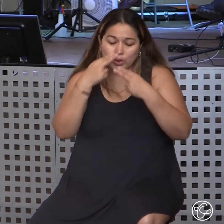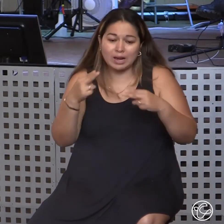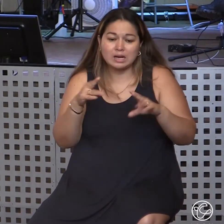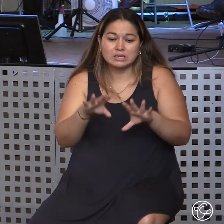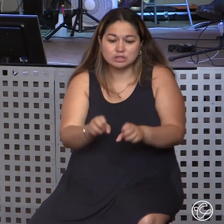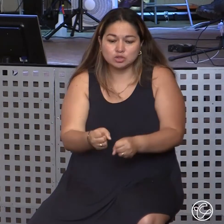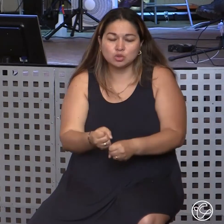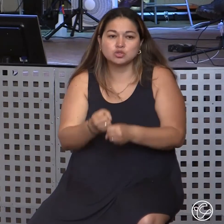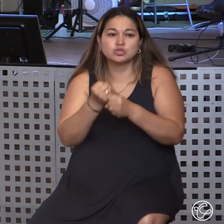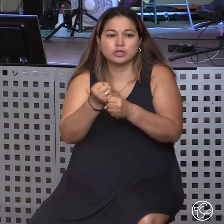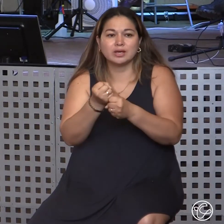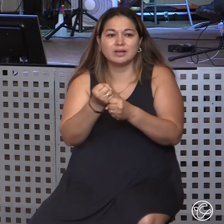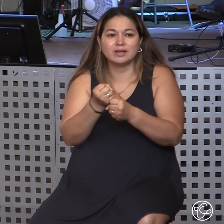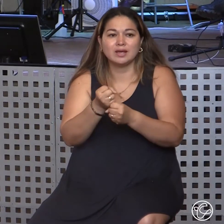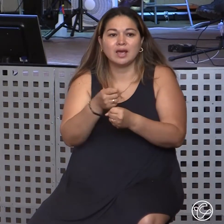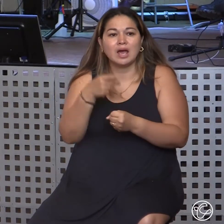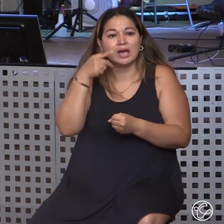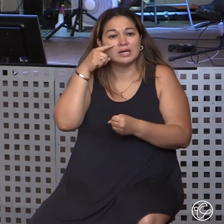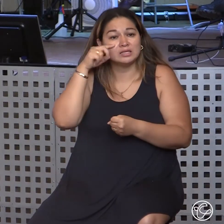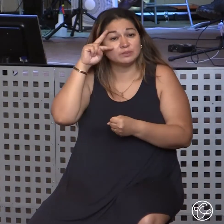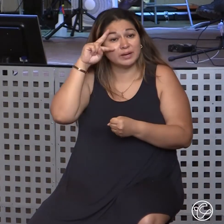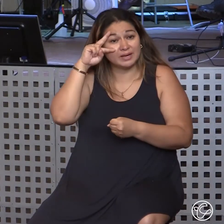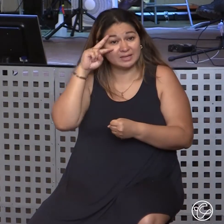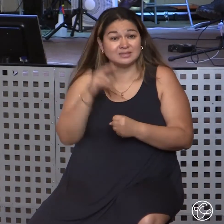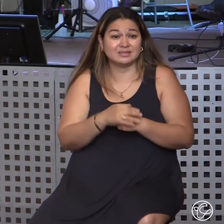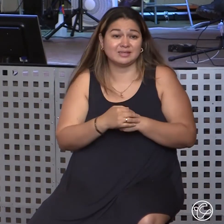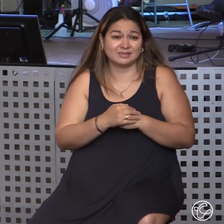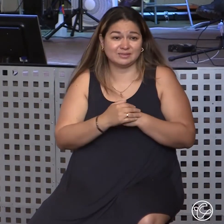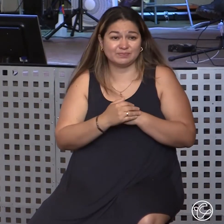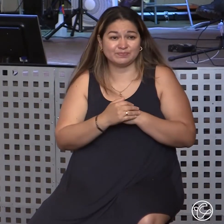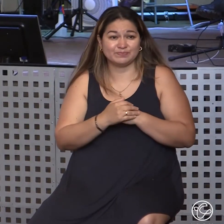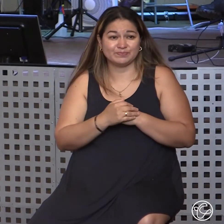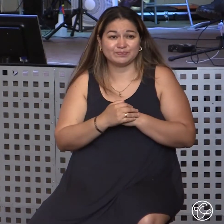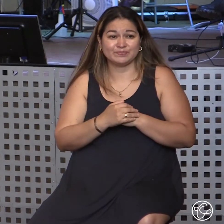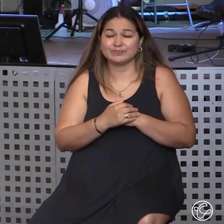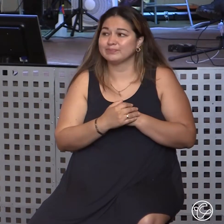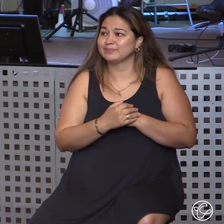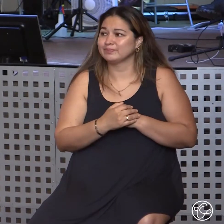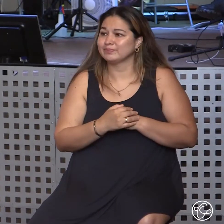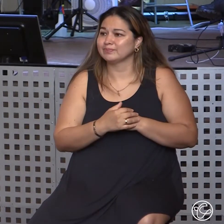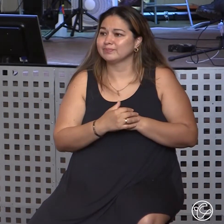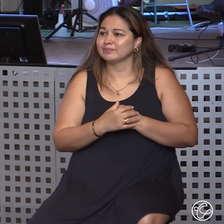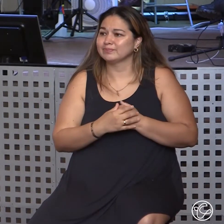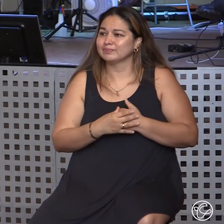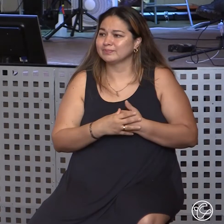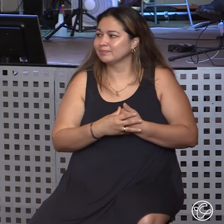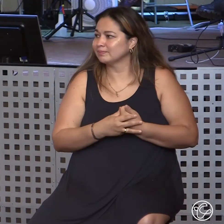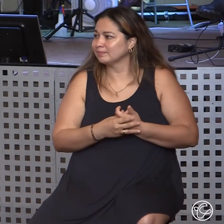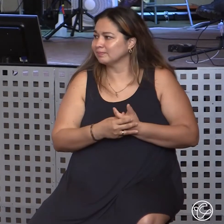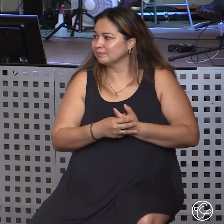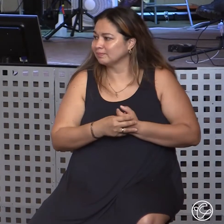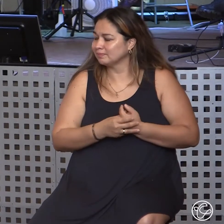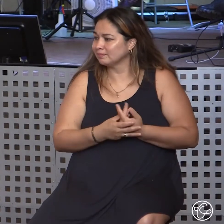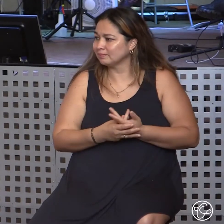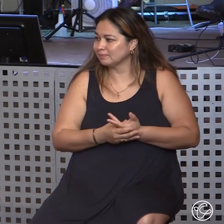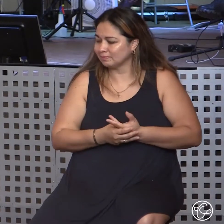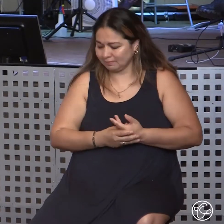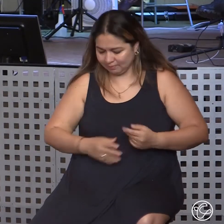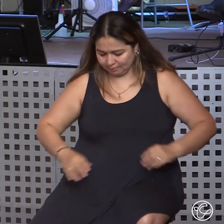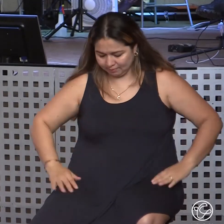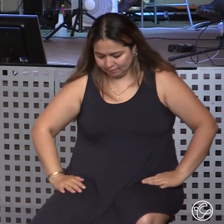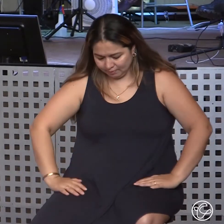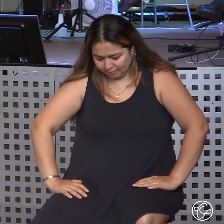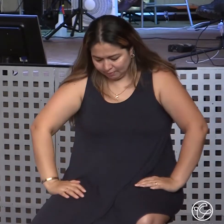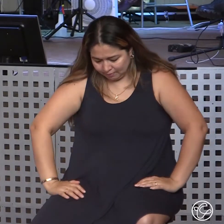experiencias vividas. ¿Sabes qué pasa? ¿Sabes por qué se pasan las cosas? Y entra un mover